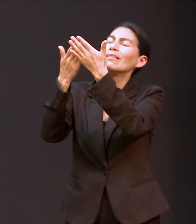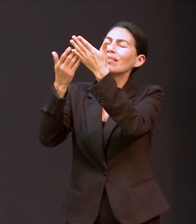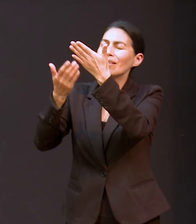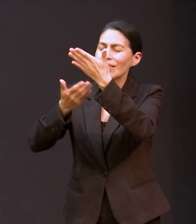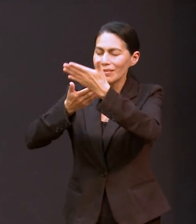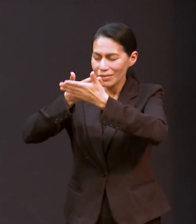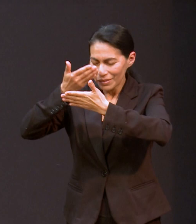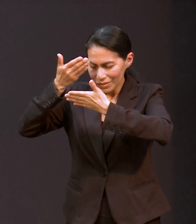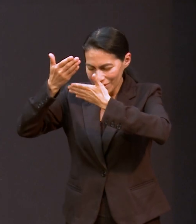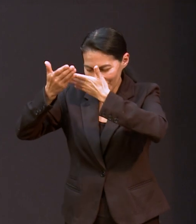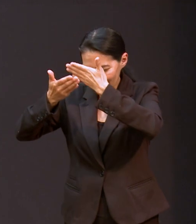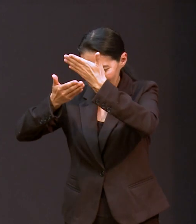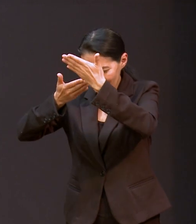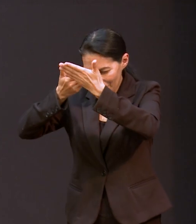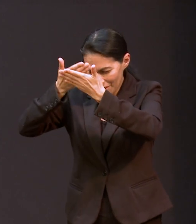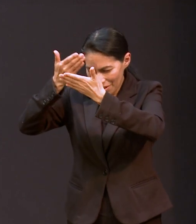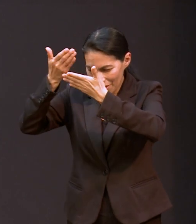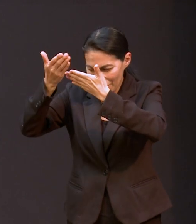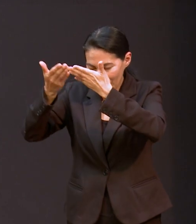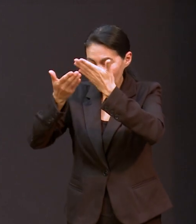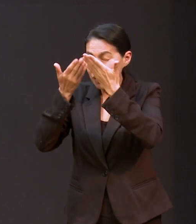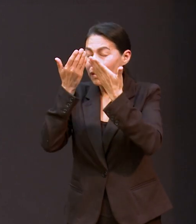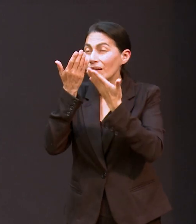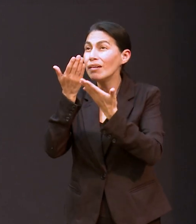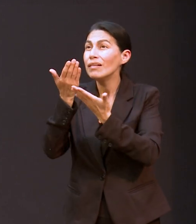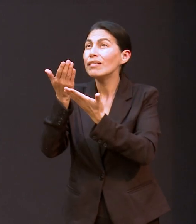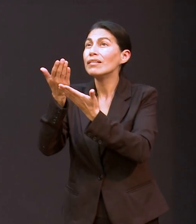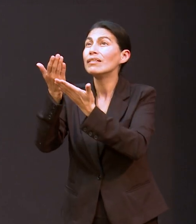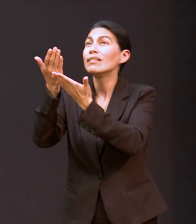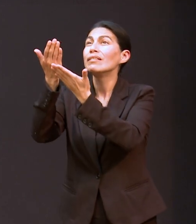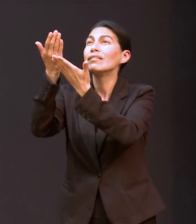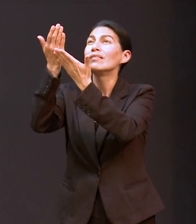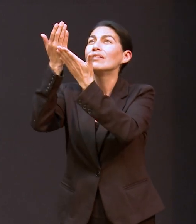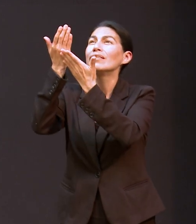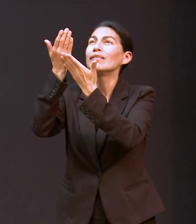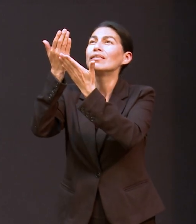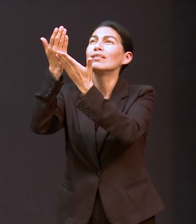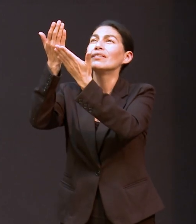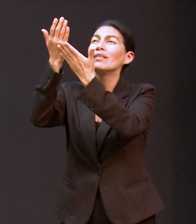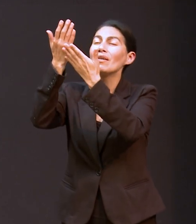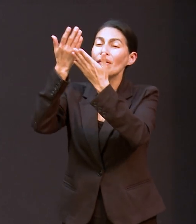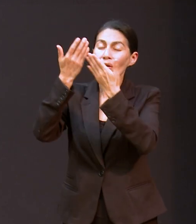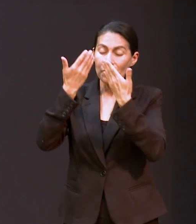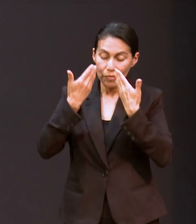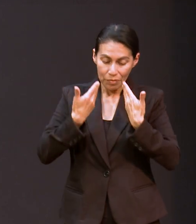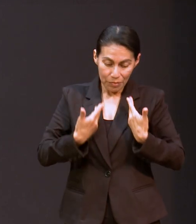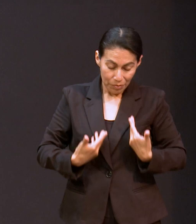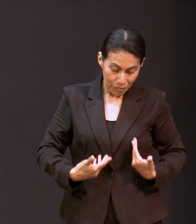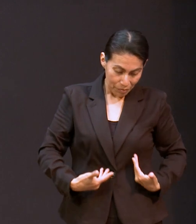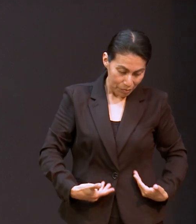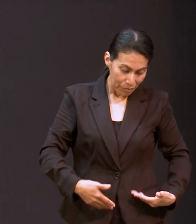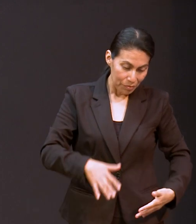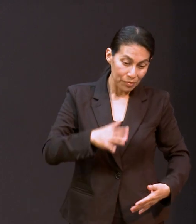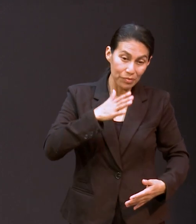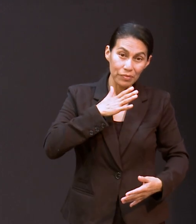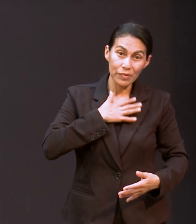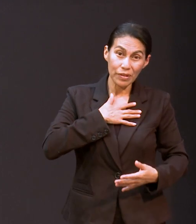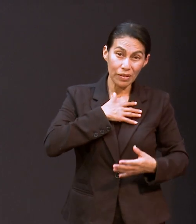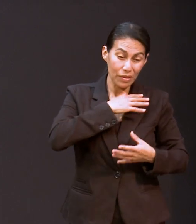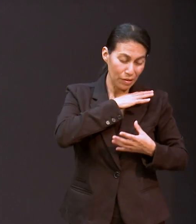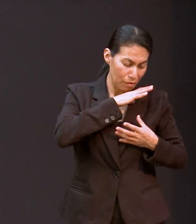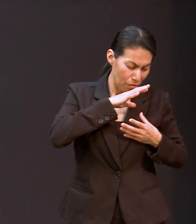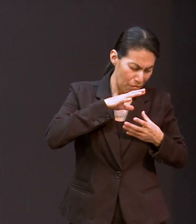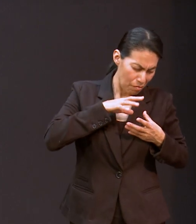entregarte a ti mi vida tu servicio